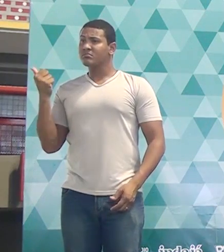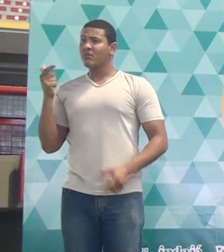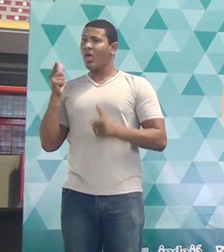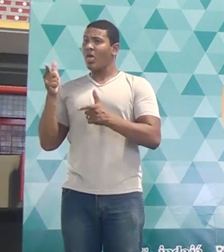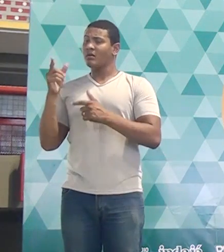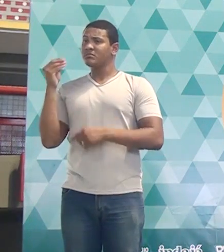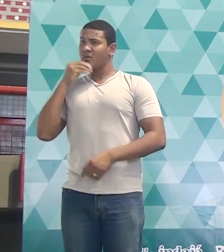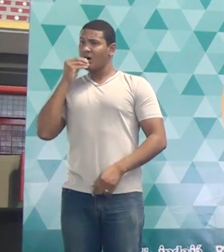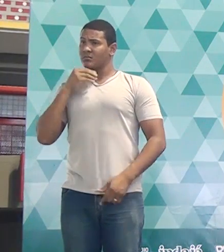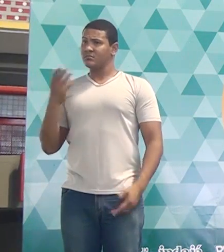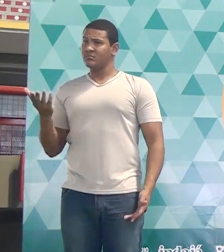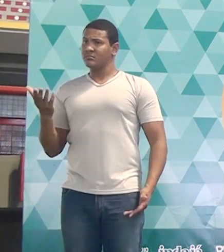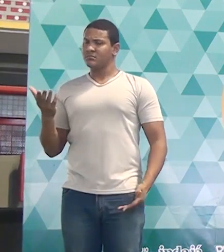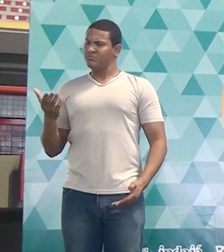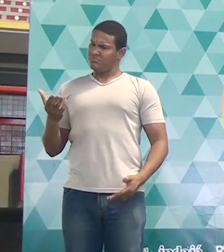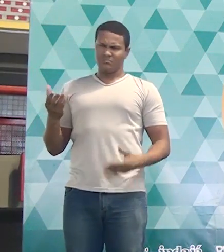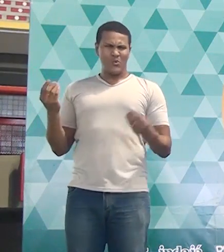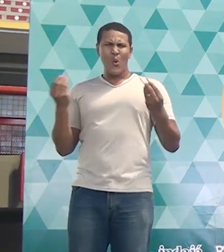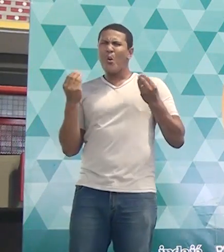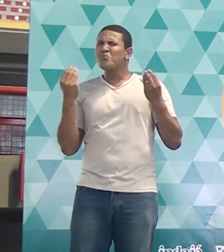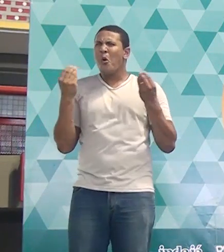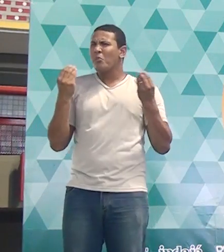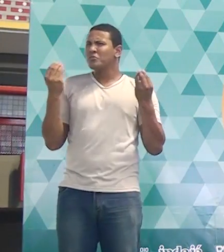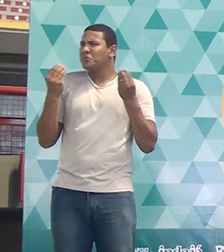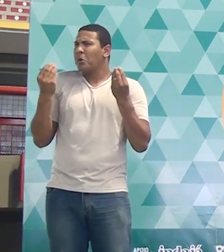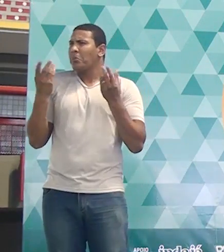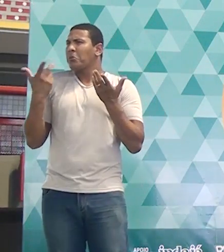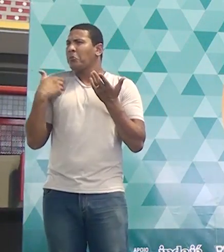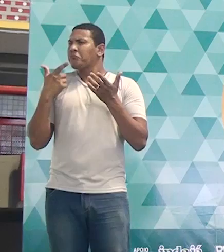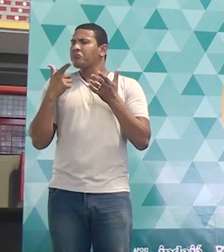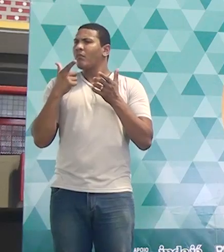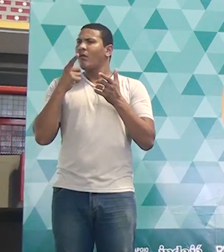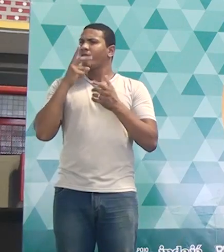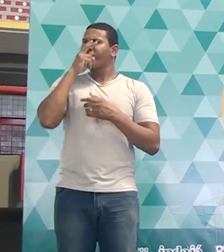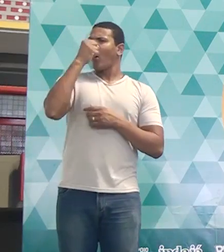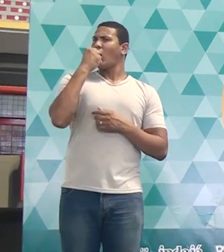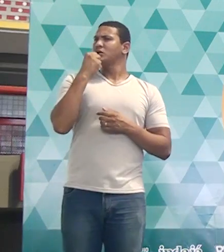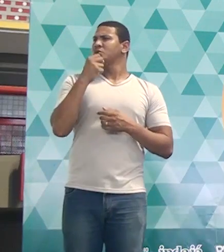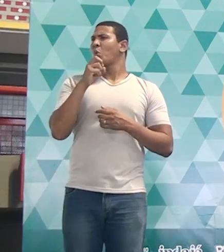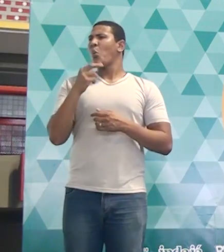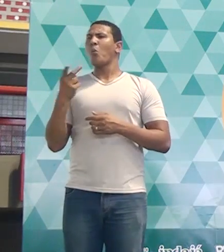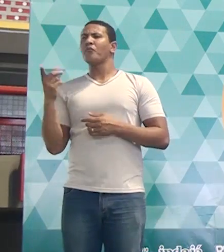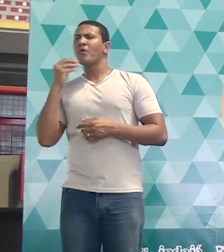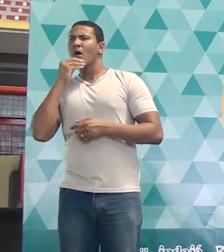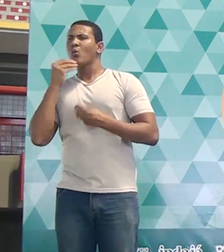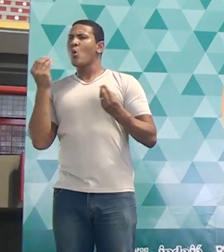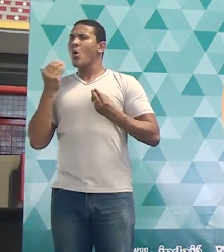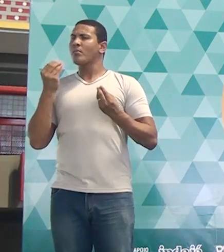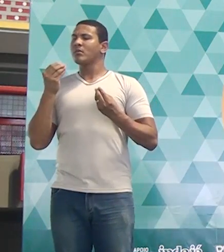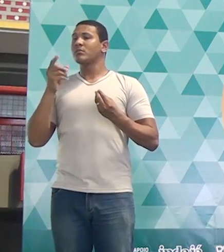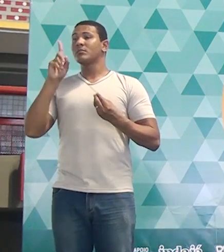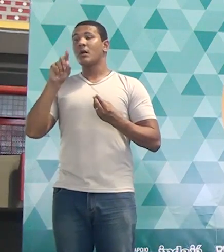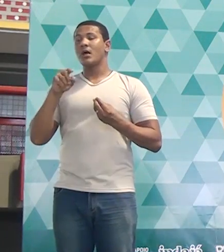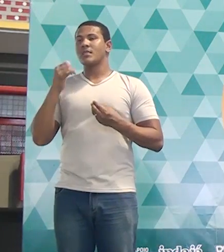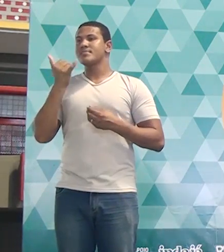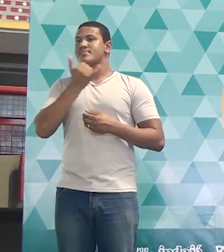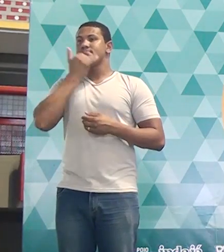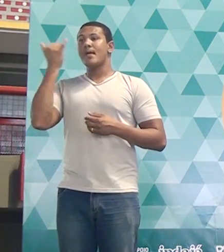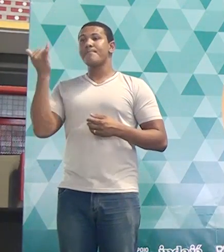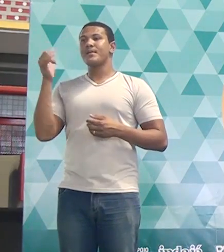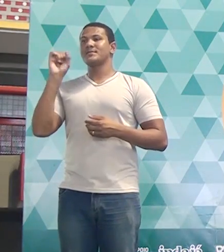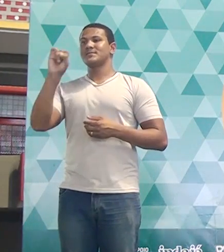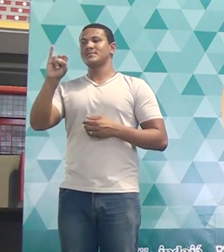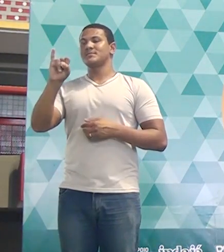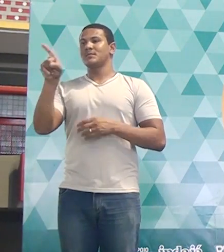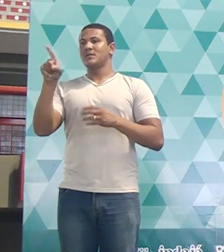forte, essa força tem a ver com o quê? Essa força tem a ver com uma coisa chamada condutividade